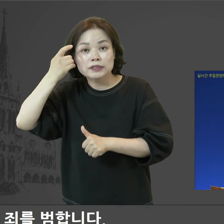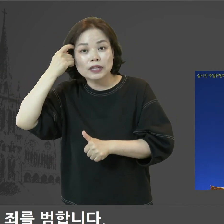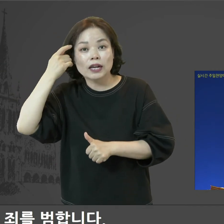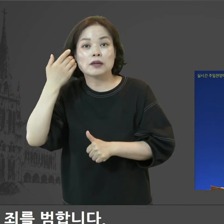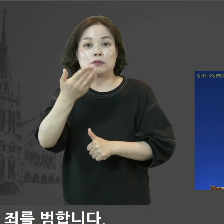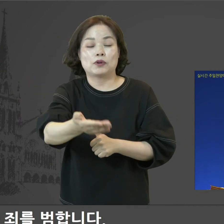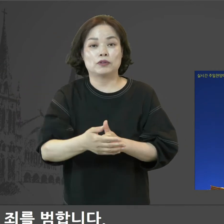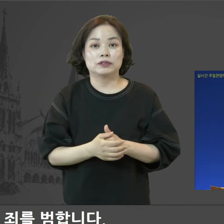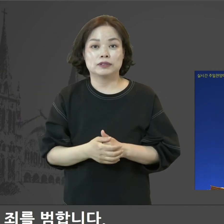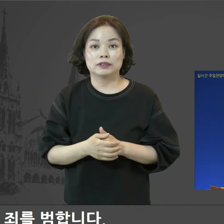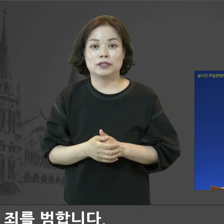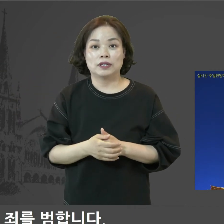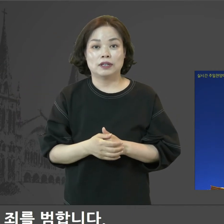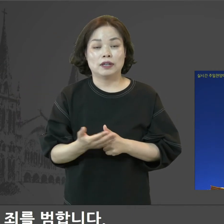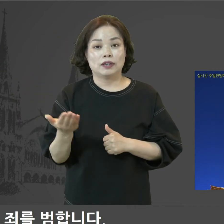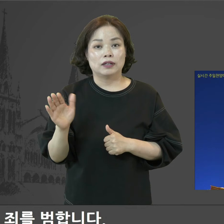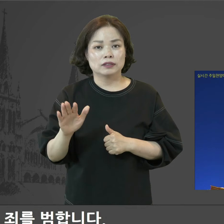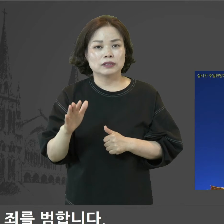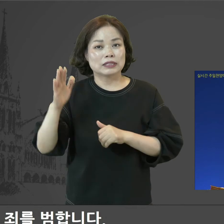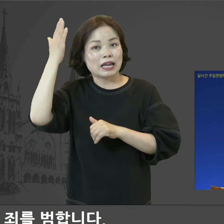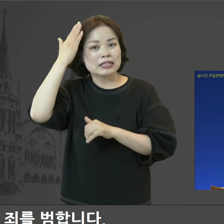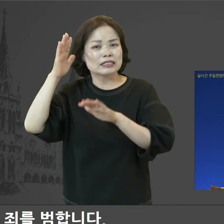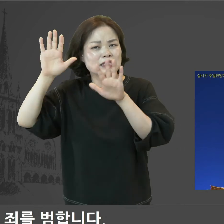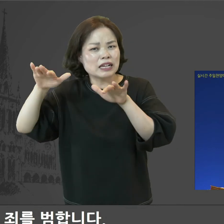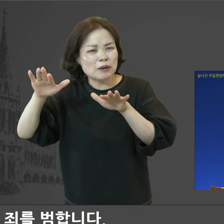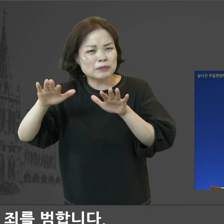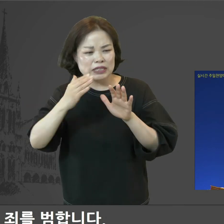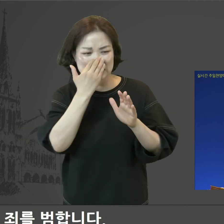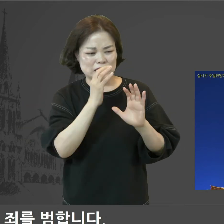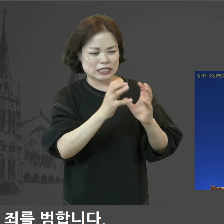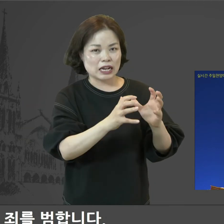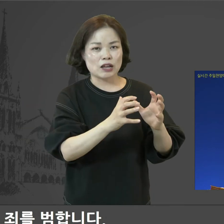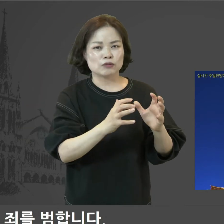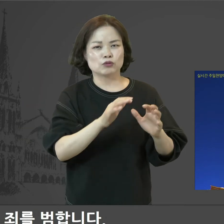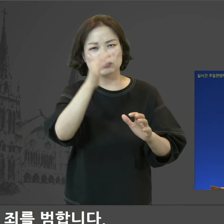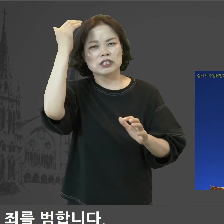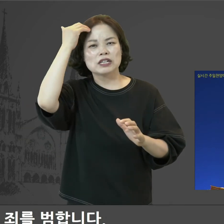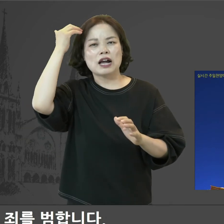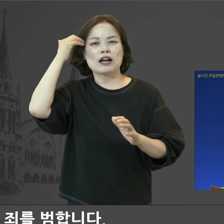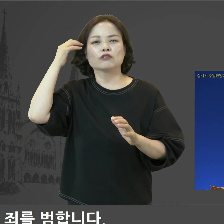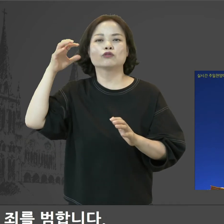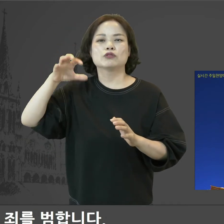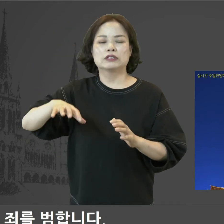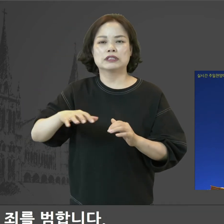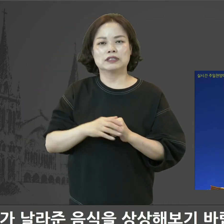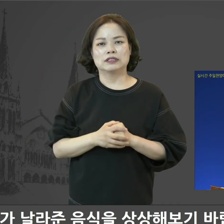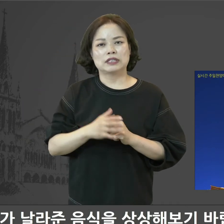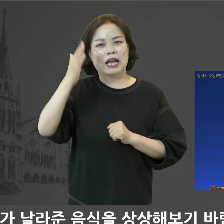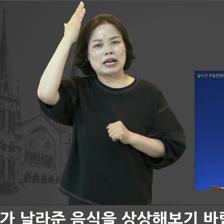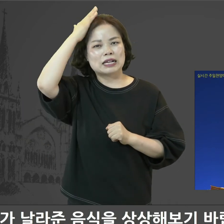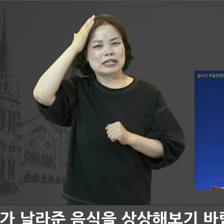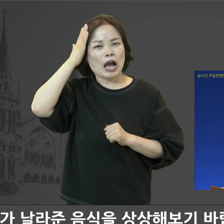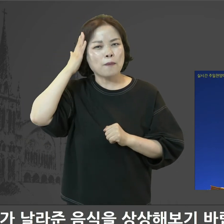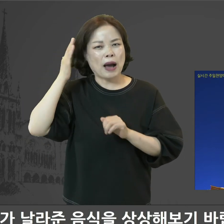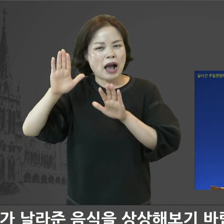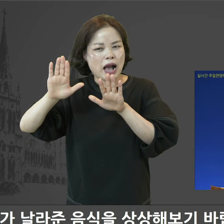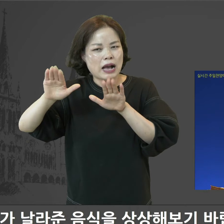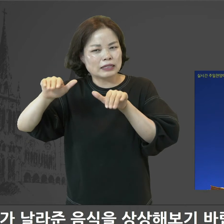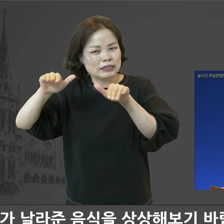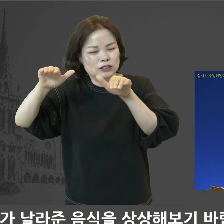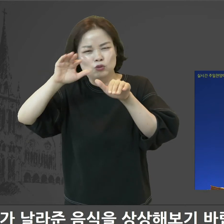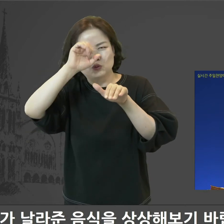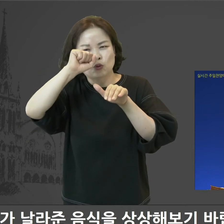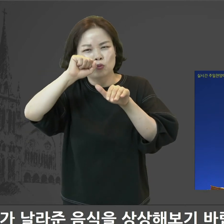바랍니다. 아까도 말씀드렸지만 까마귀는 이스라엘뿐만 아니라 우리나라에서도 그리 좋은 동물로